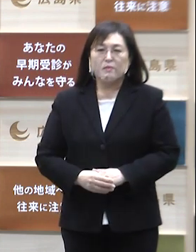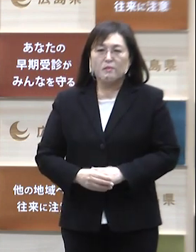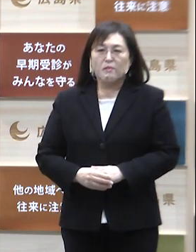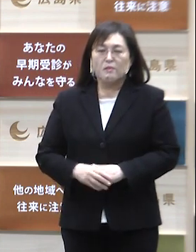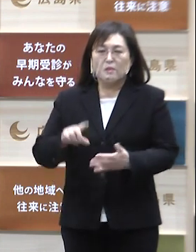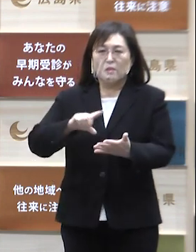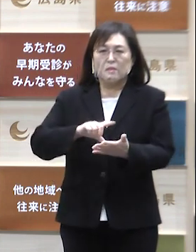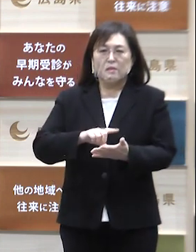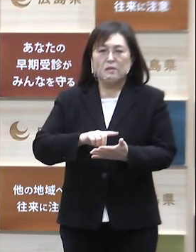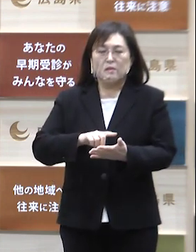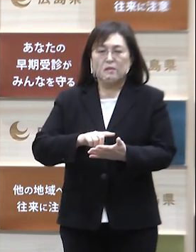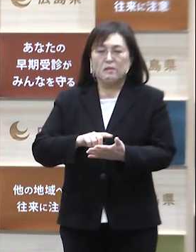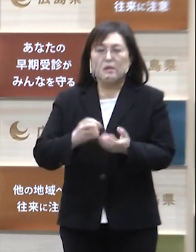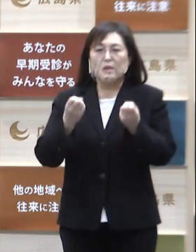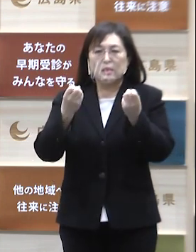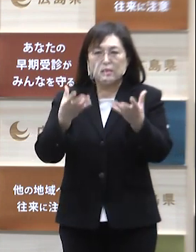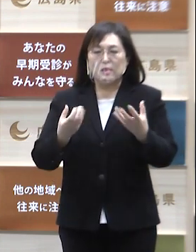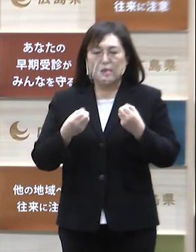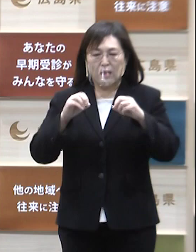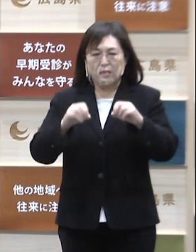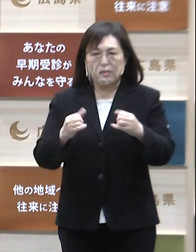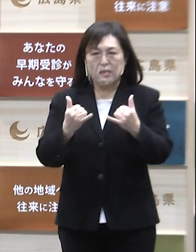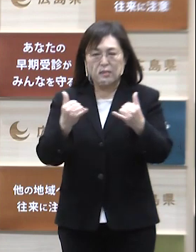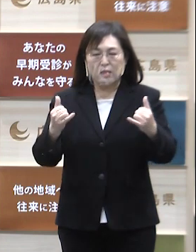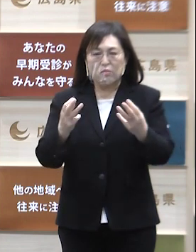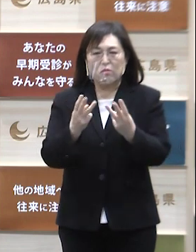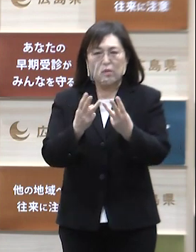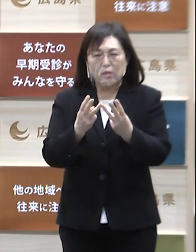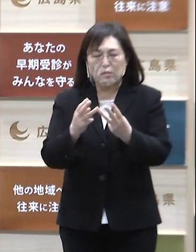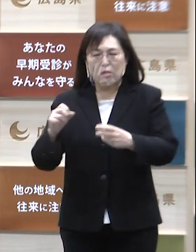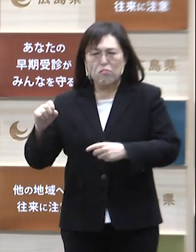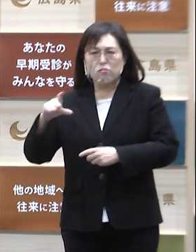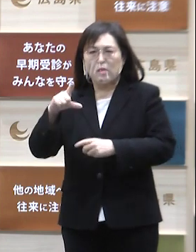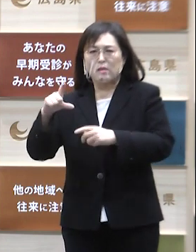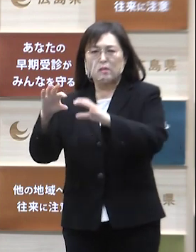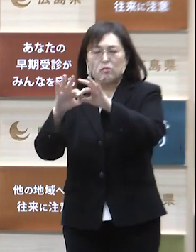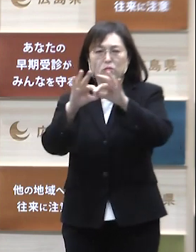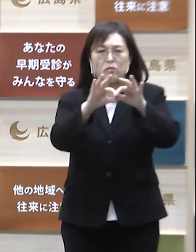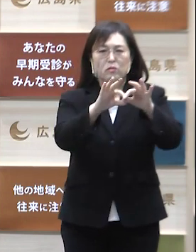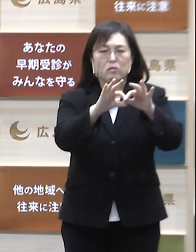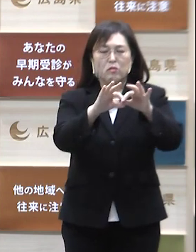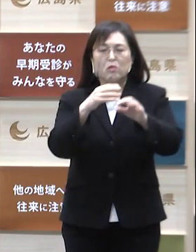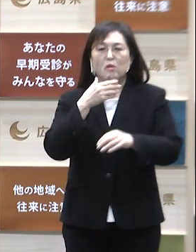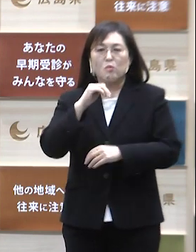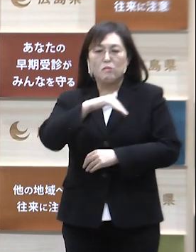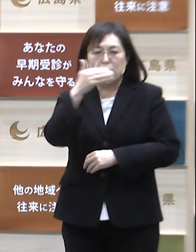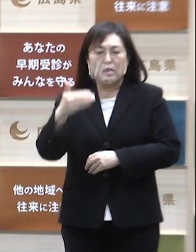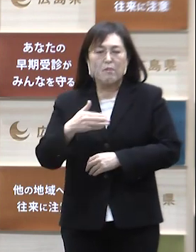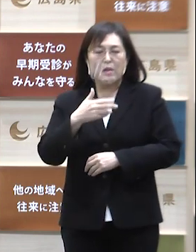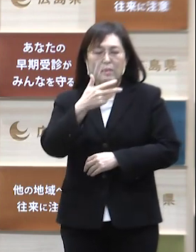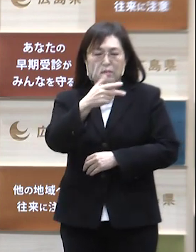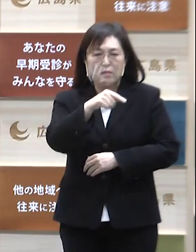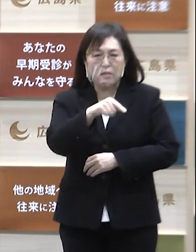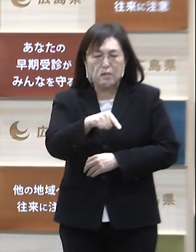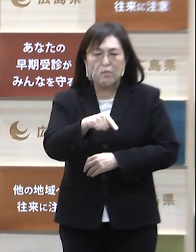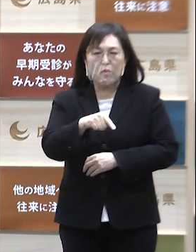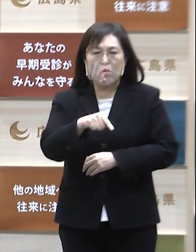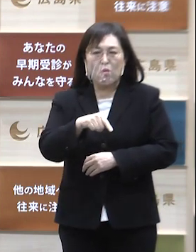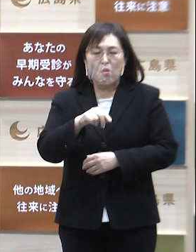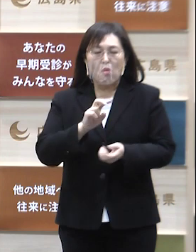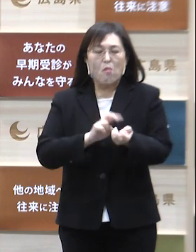新規感染者数が高止まりする中、福山市の医療機関や高齢者施設でのクラスターが入ってきました